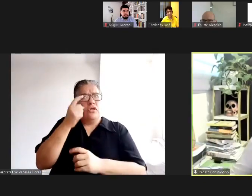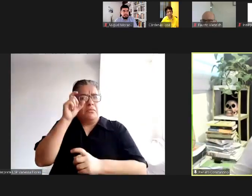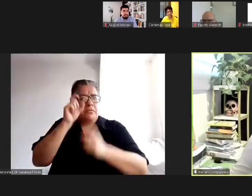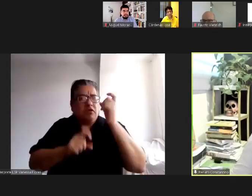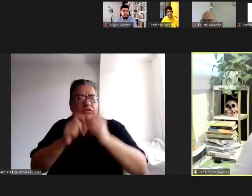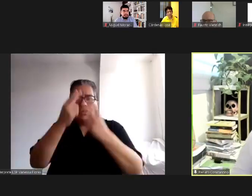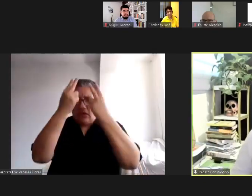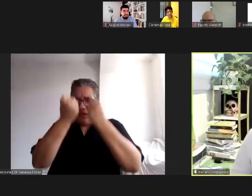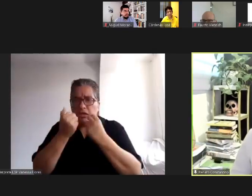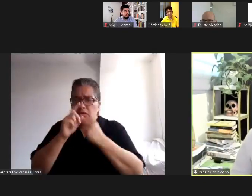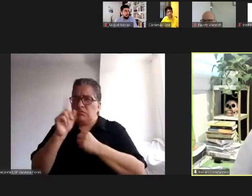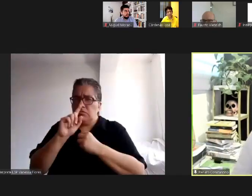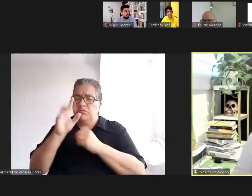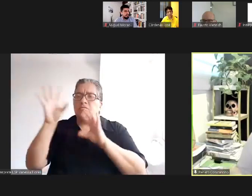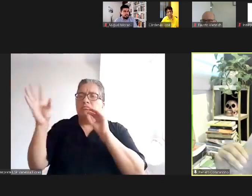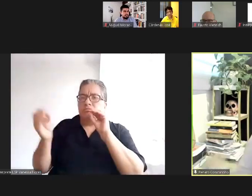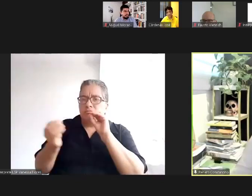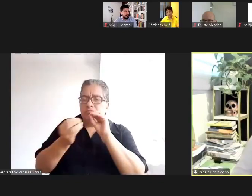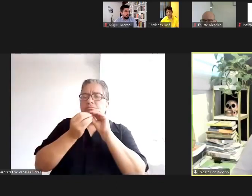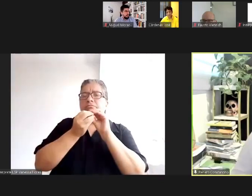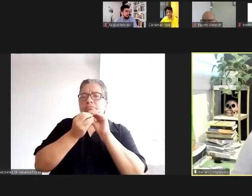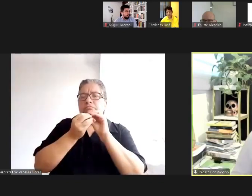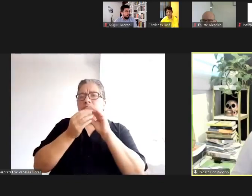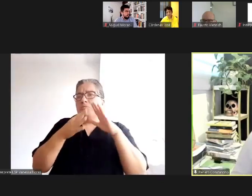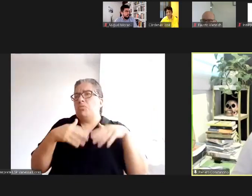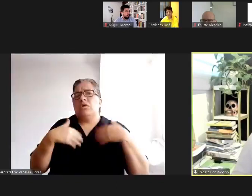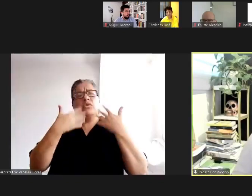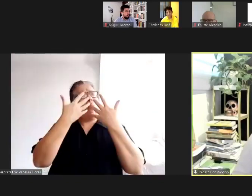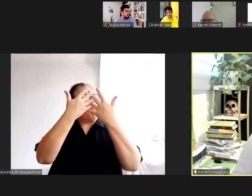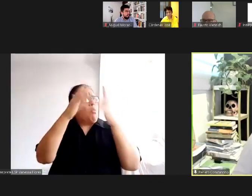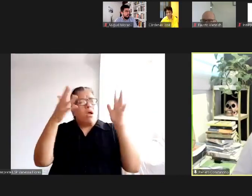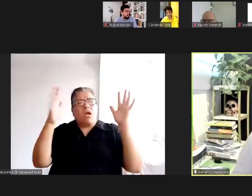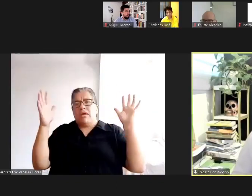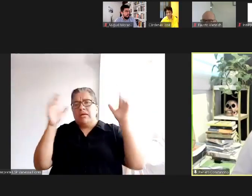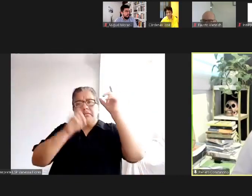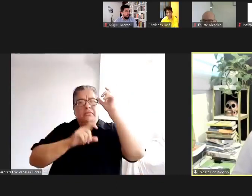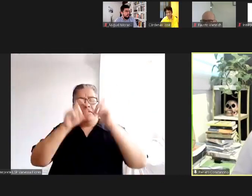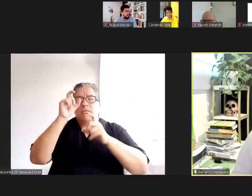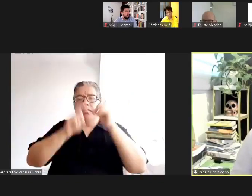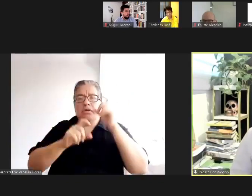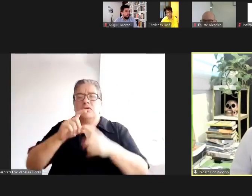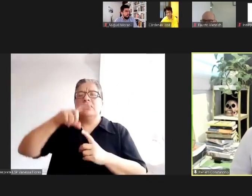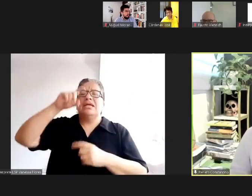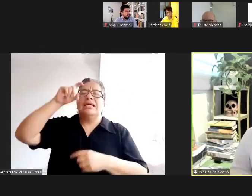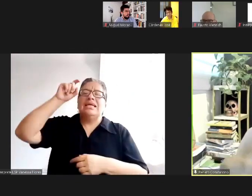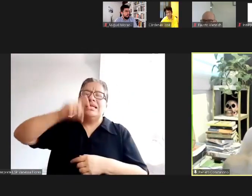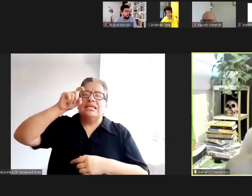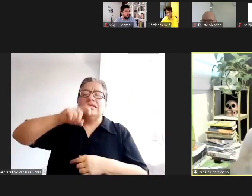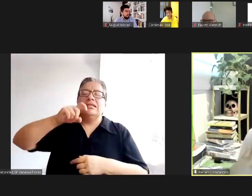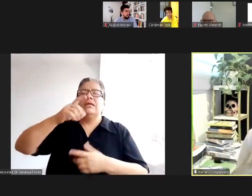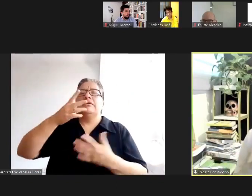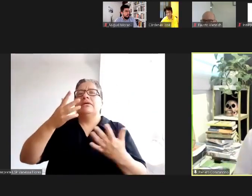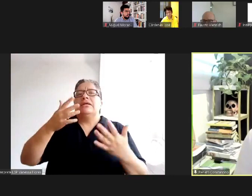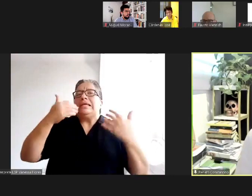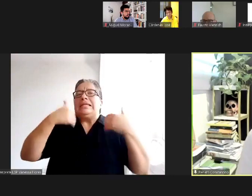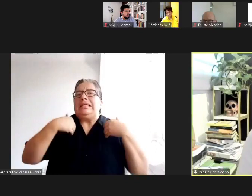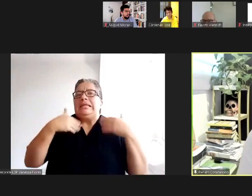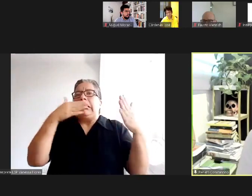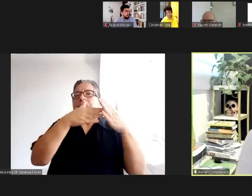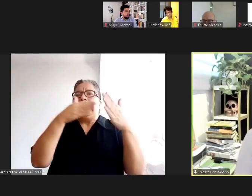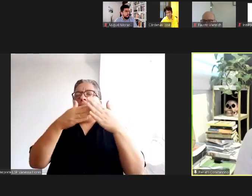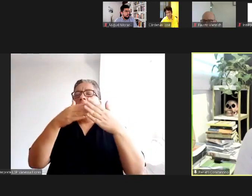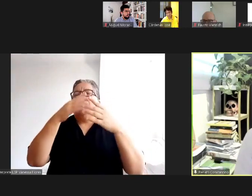ciegas, sino que plantea que puede ser cualquier persona que tenga dificultad para acceder al texto